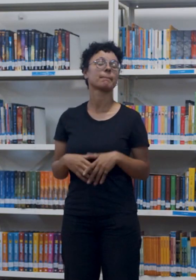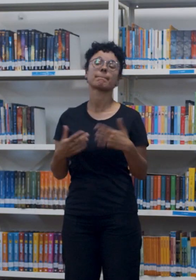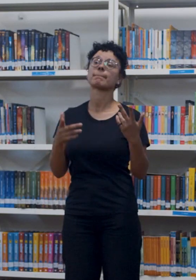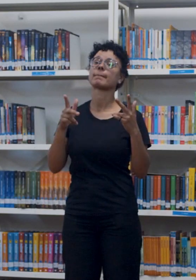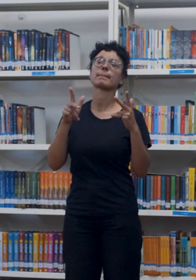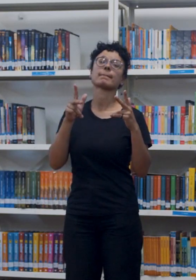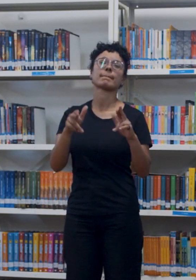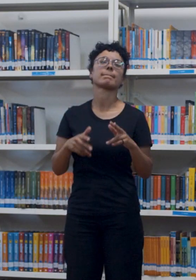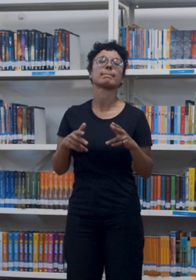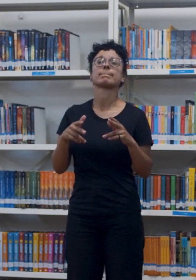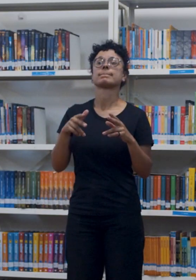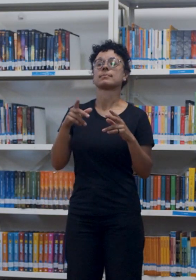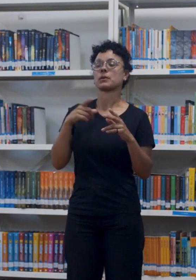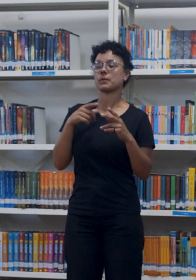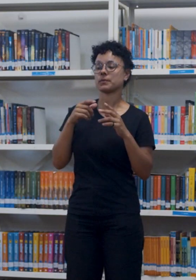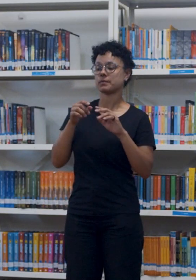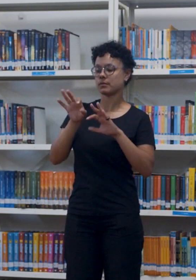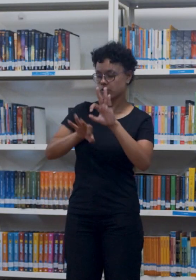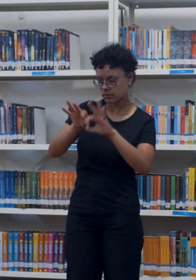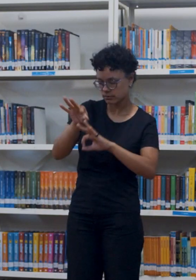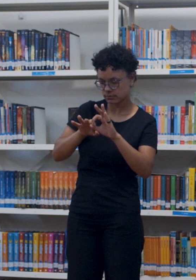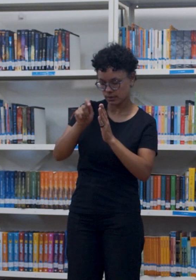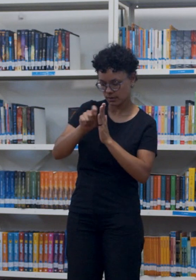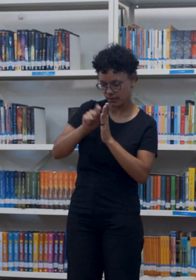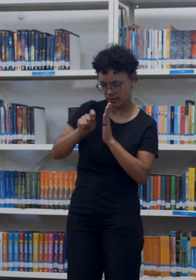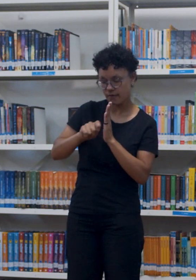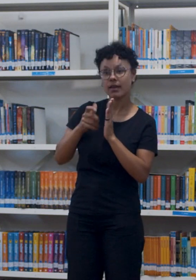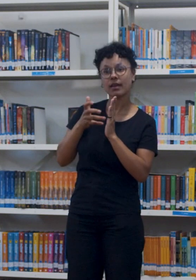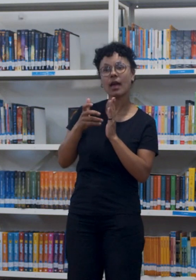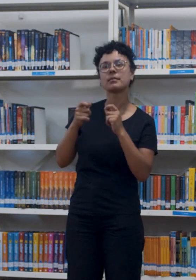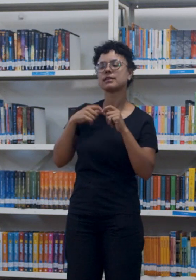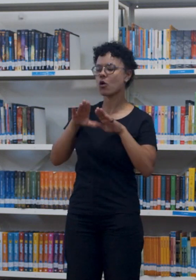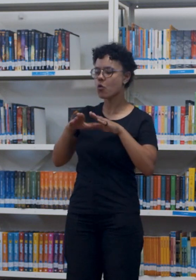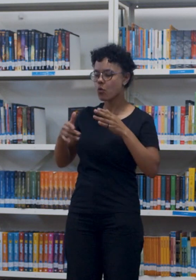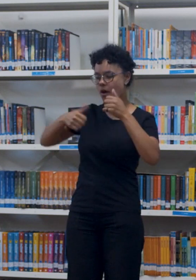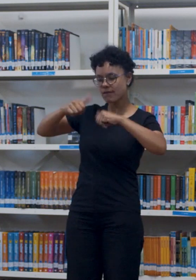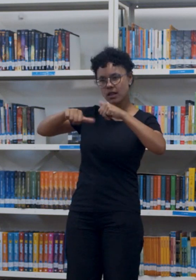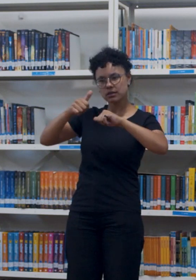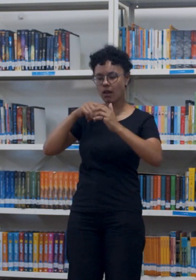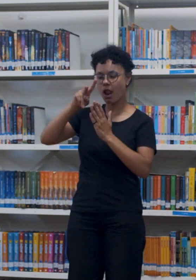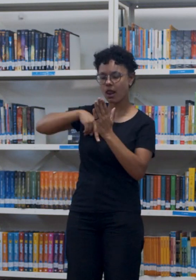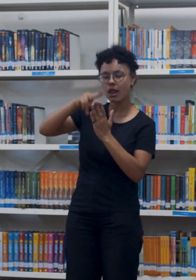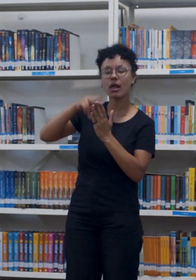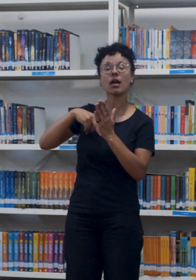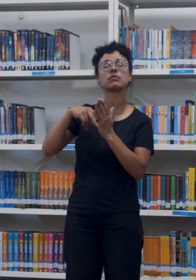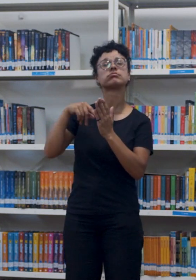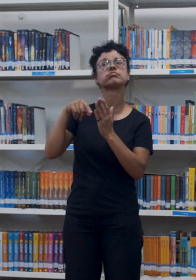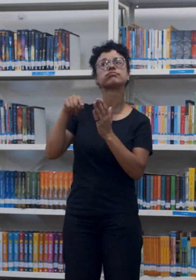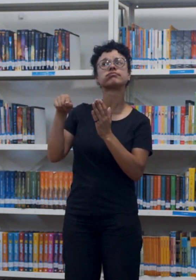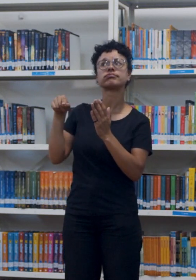É a mesma coisa. Para escrever um projeto, existe uma banca para ler. Essa banca que vai ler,